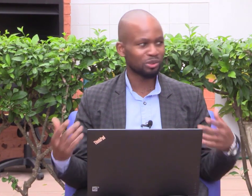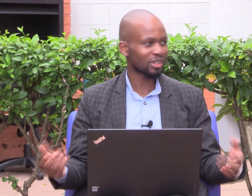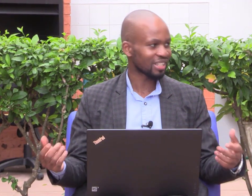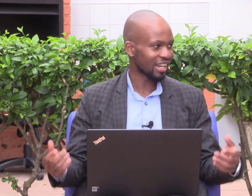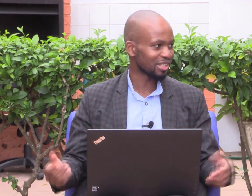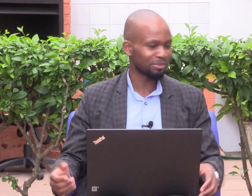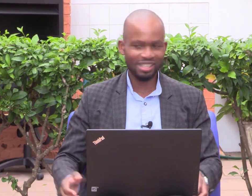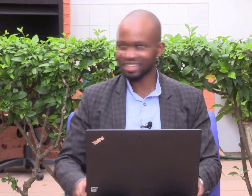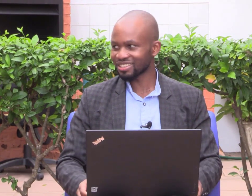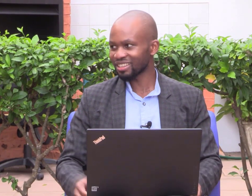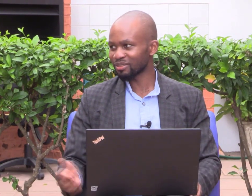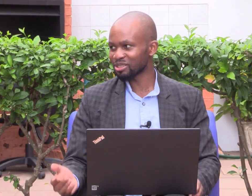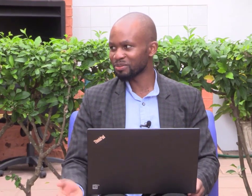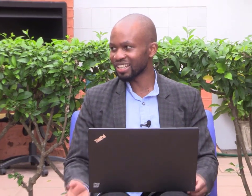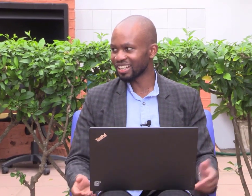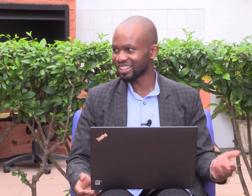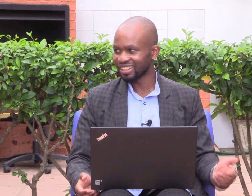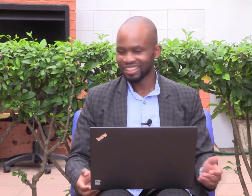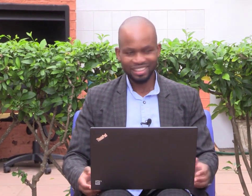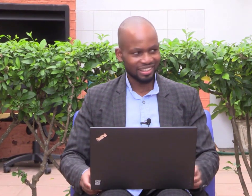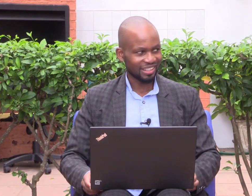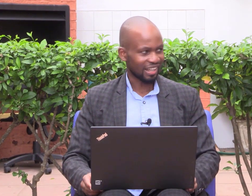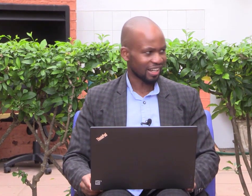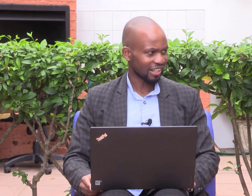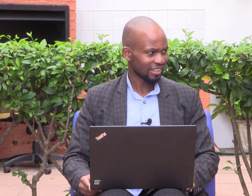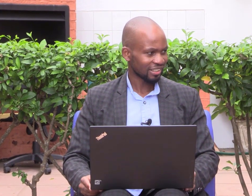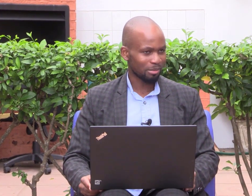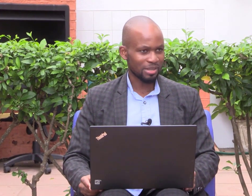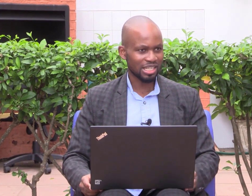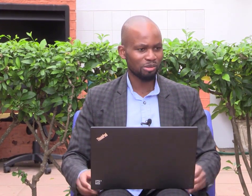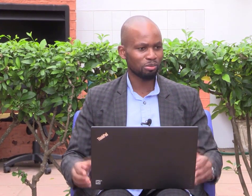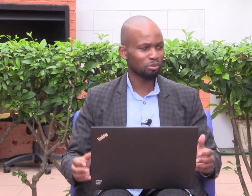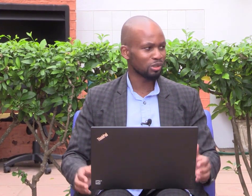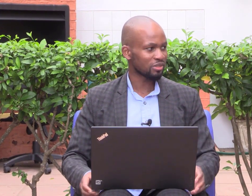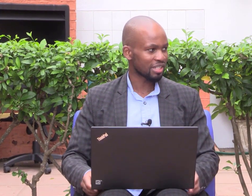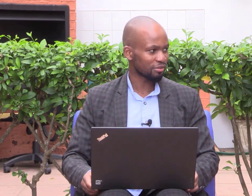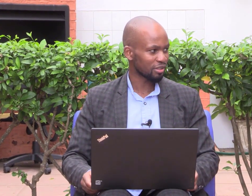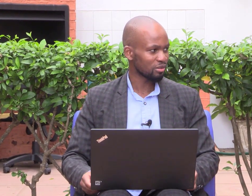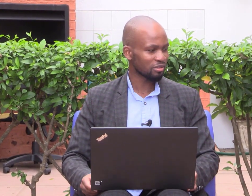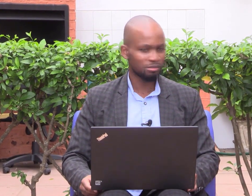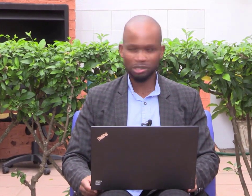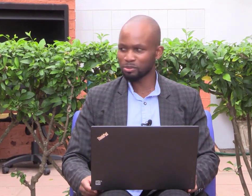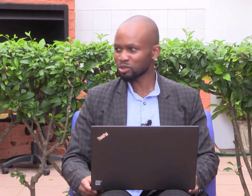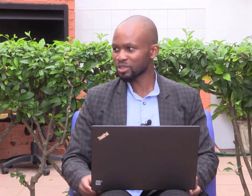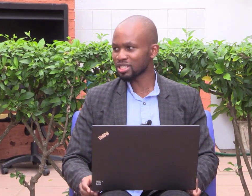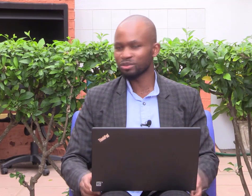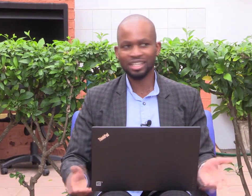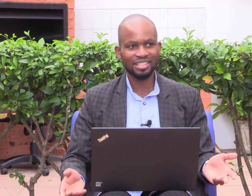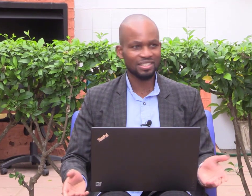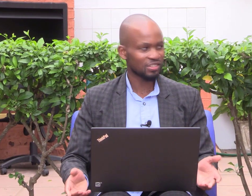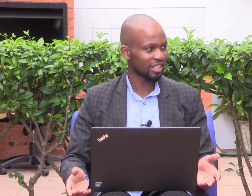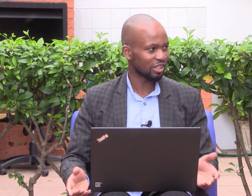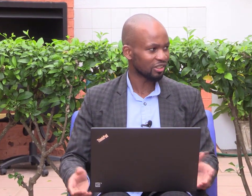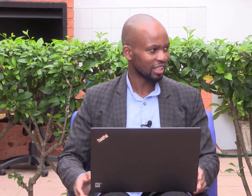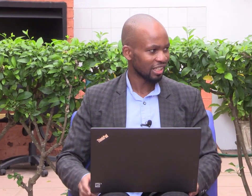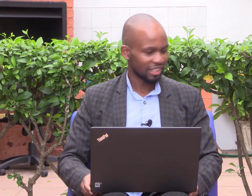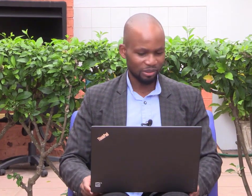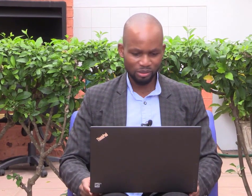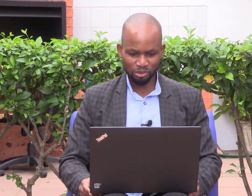duas grandes mulheres, a Felizmina e a Carla, que passaram por muitos desafios, mas mesmo assim nunca desistiram e